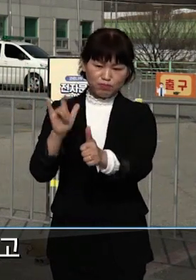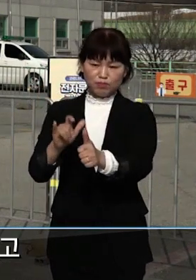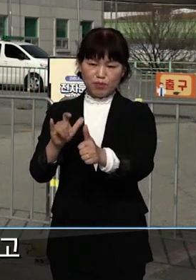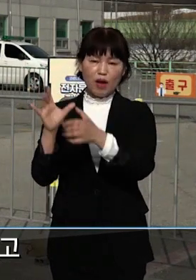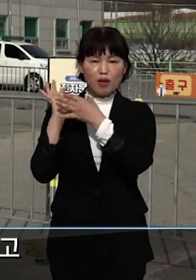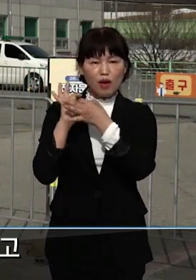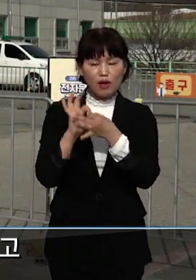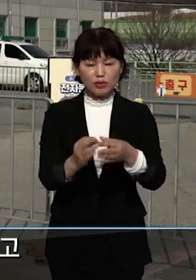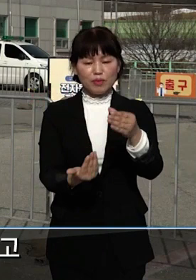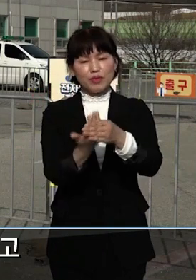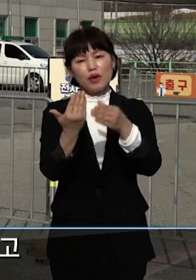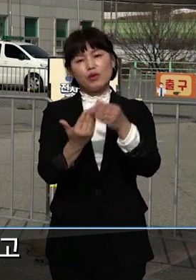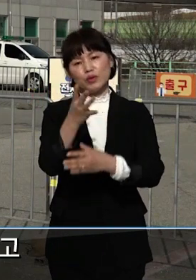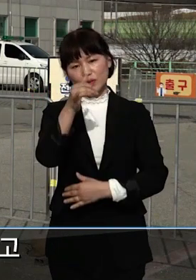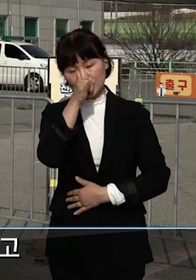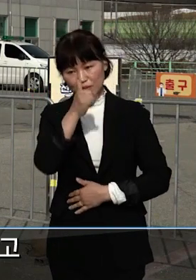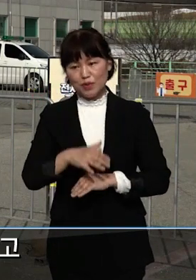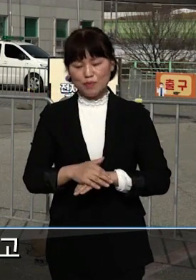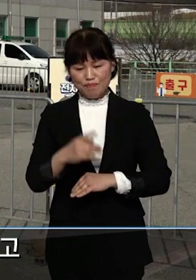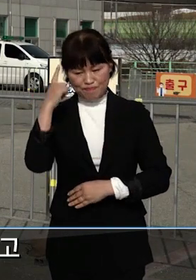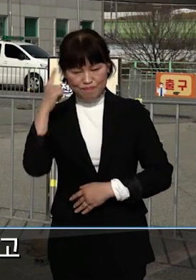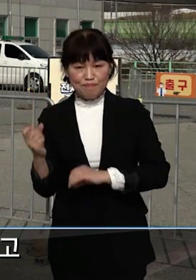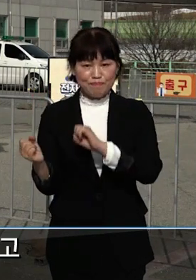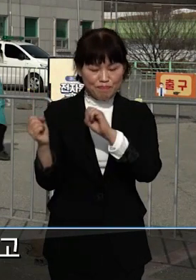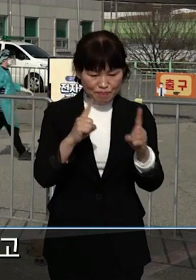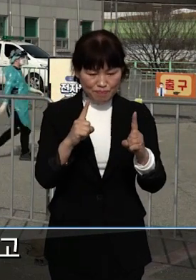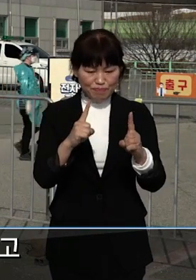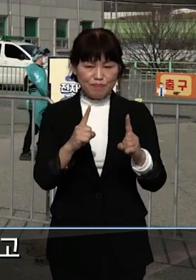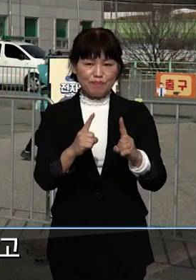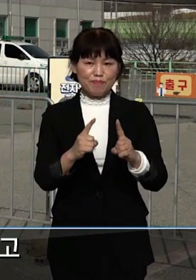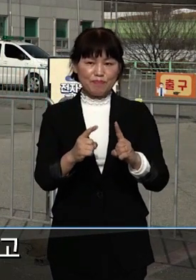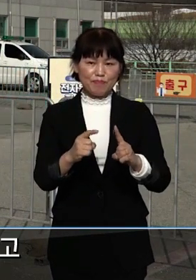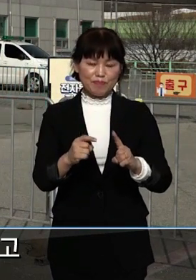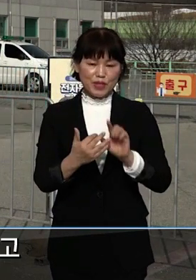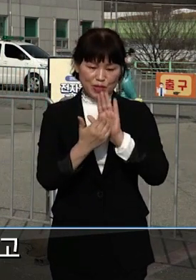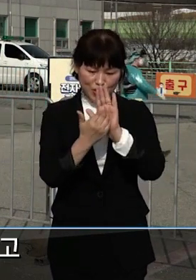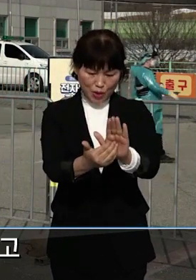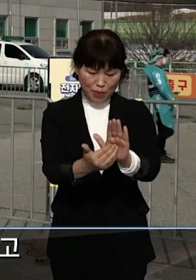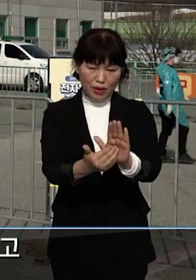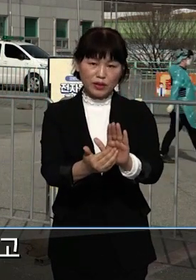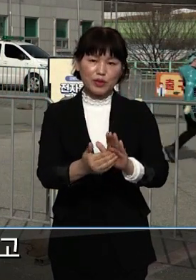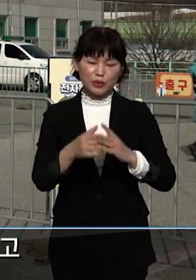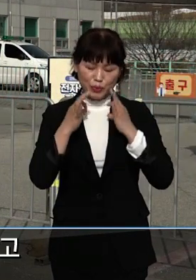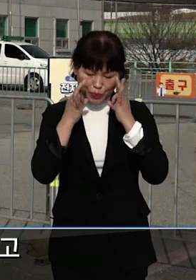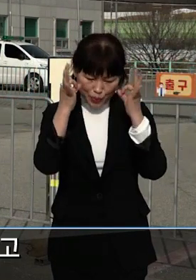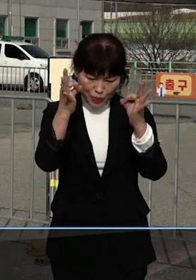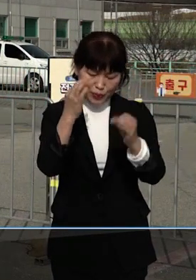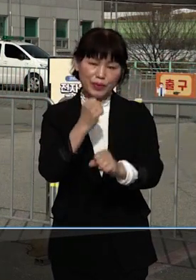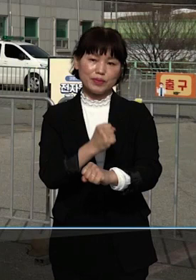끈을 놓지 않고 철저하게 방역 대응에 나갈 것을 약속드립니다.